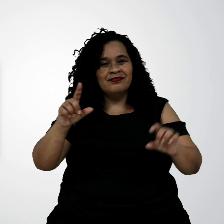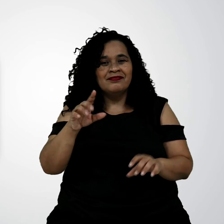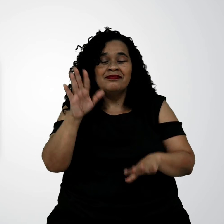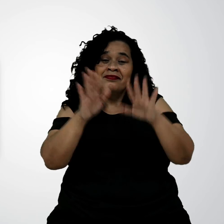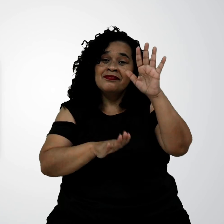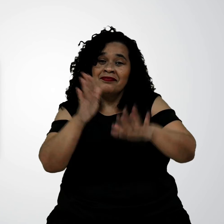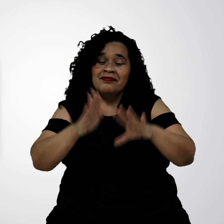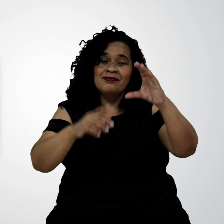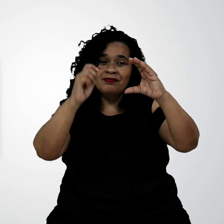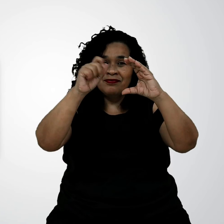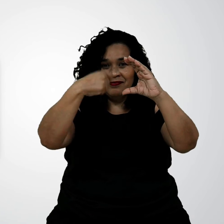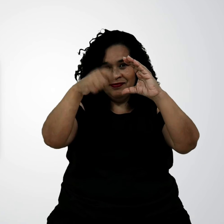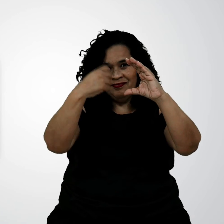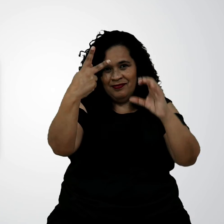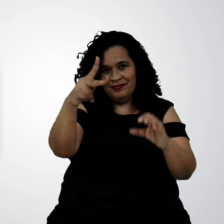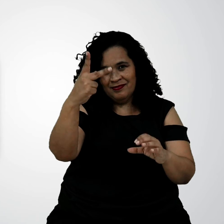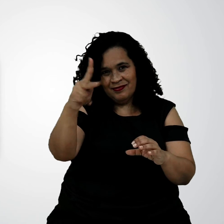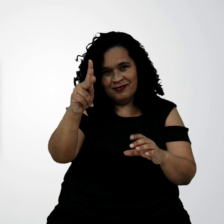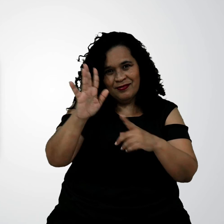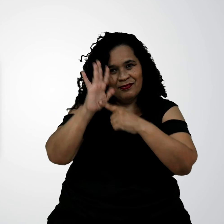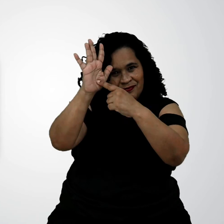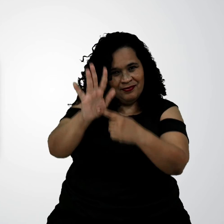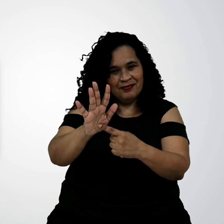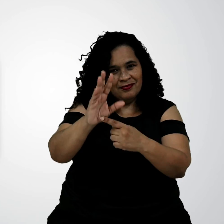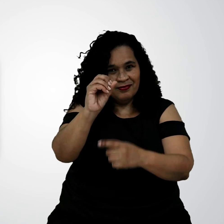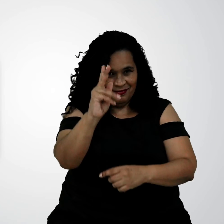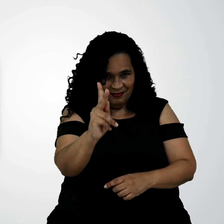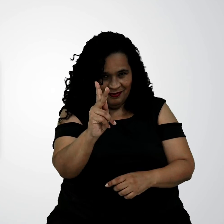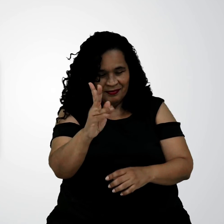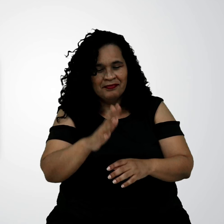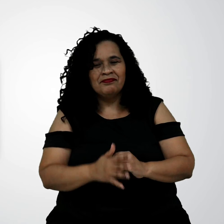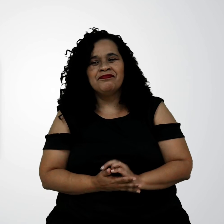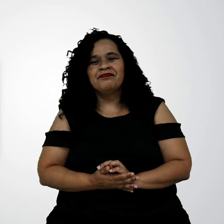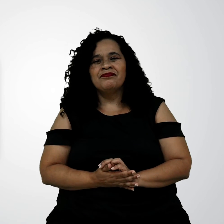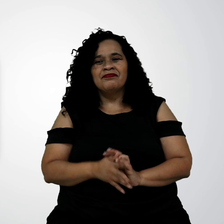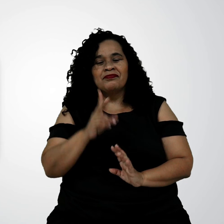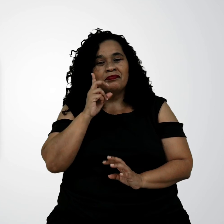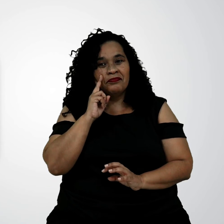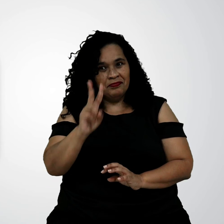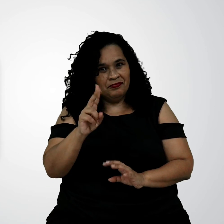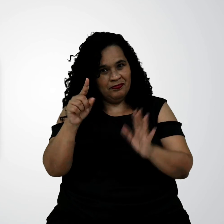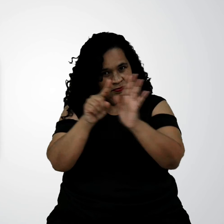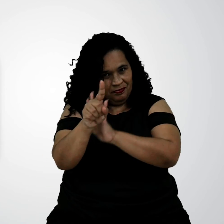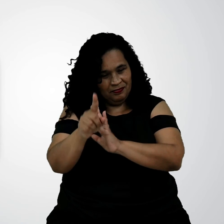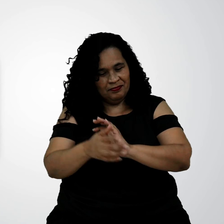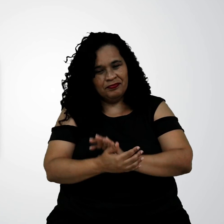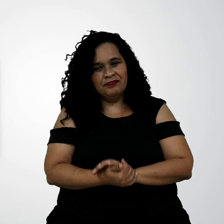aqui ao ar no programa Mais Valor. Vamos ouvir a dúvida.